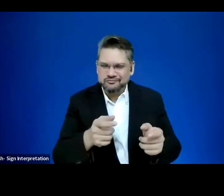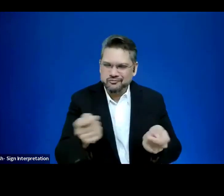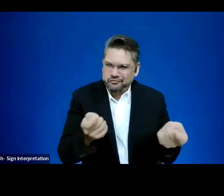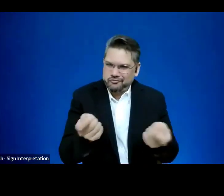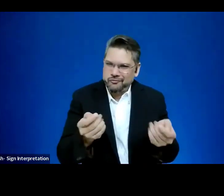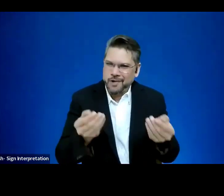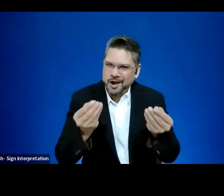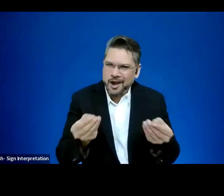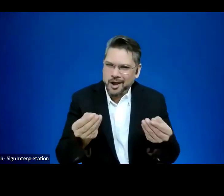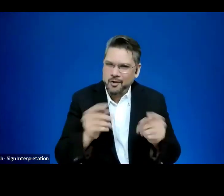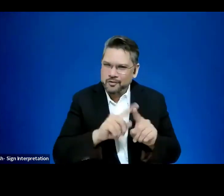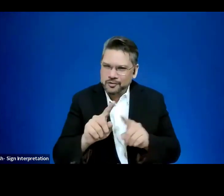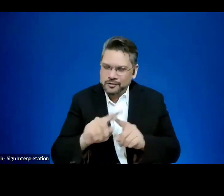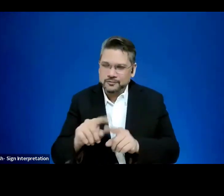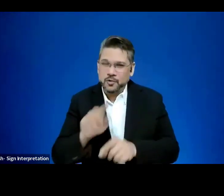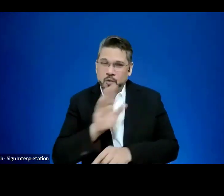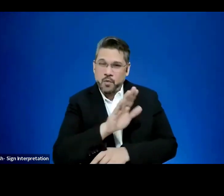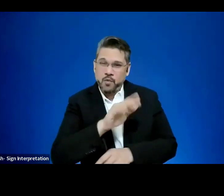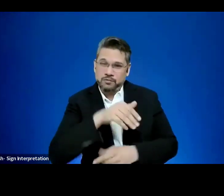他呢